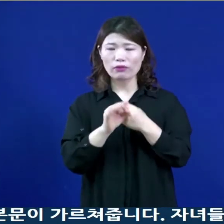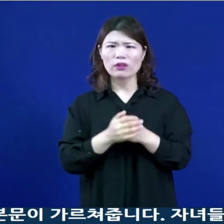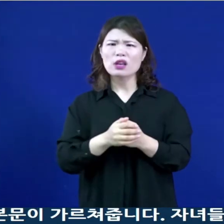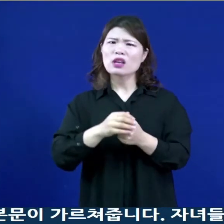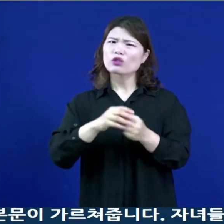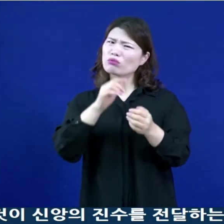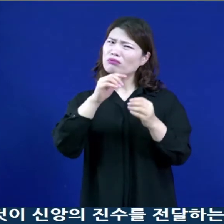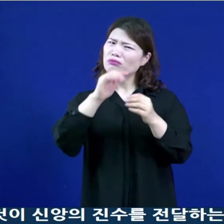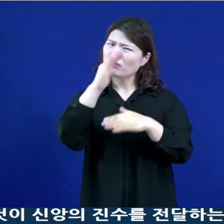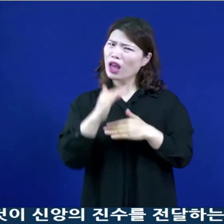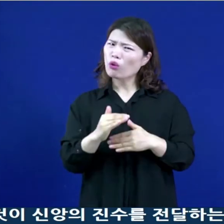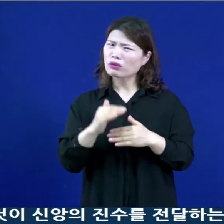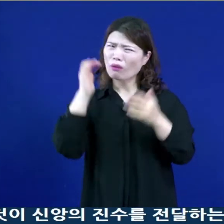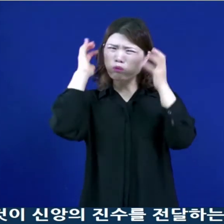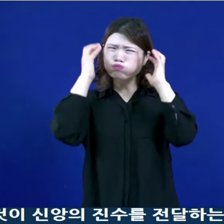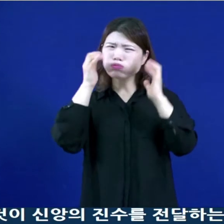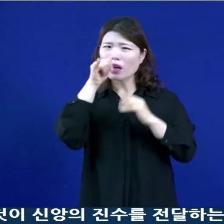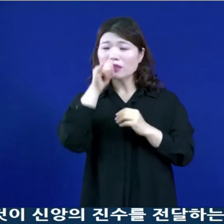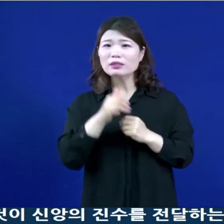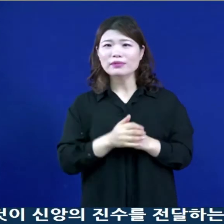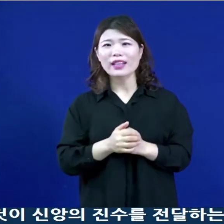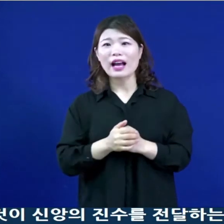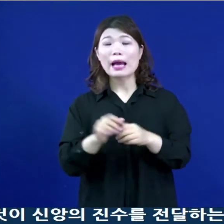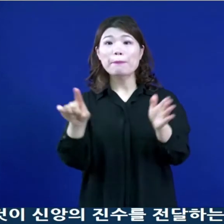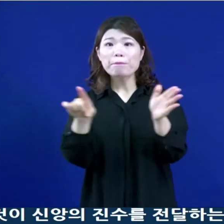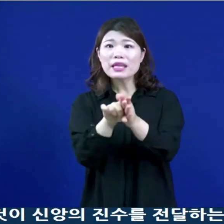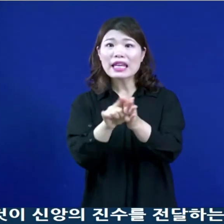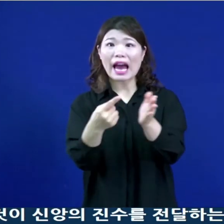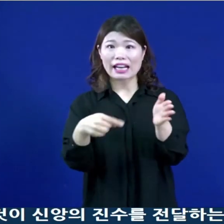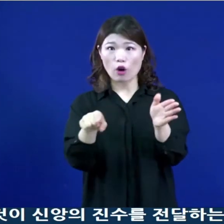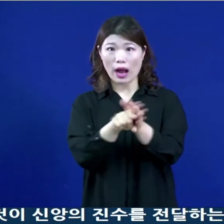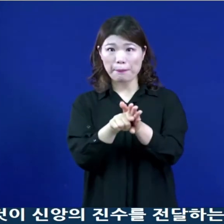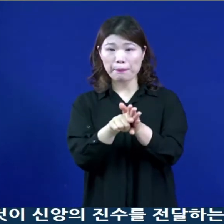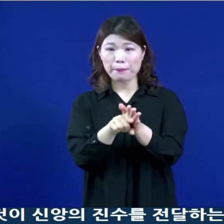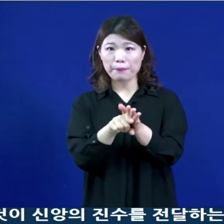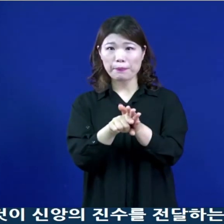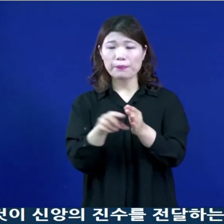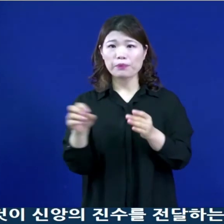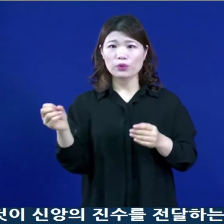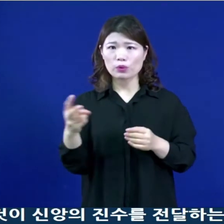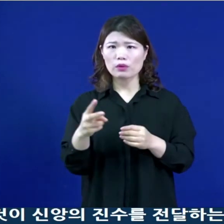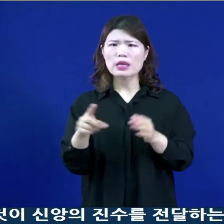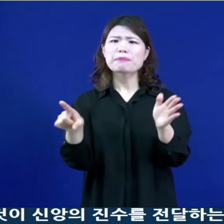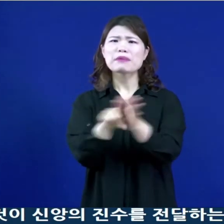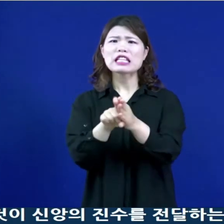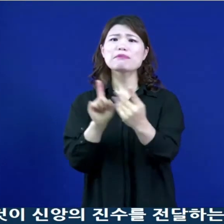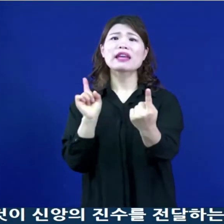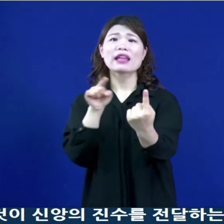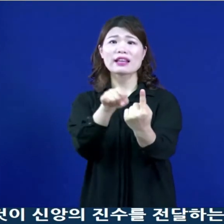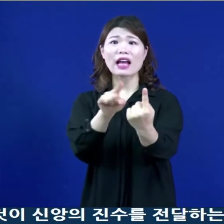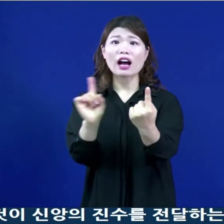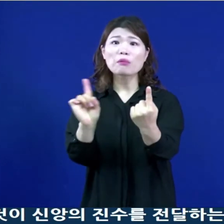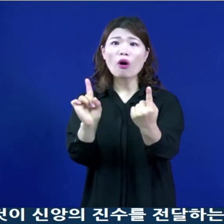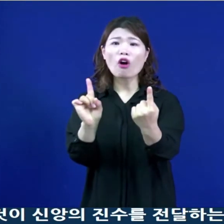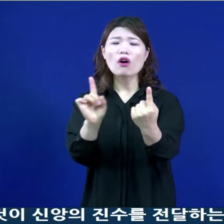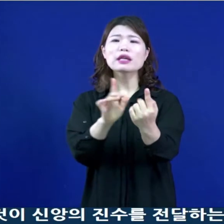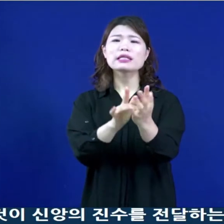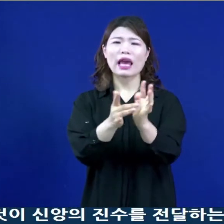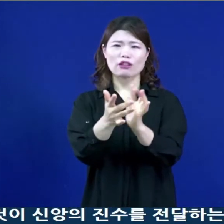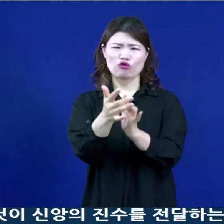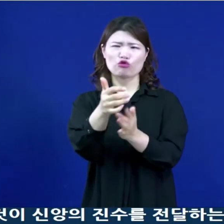복잡합니다. 이렇게 정리해 볼 수 있겠죠. 믿게 하려 하며, 믿음의 대상이 뭡니까?